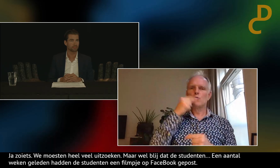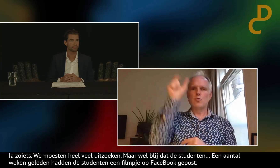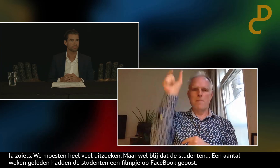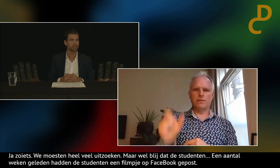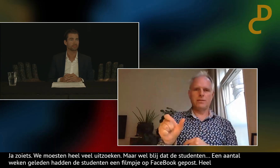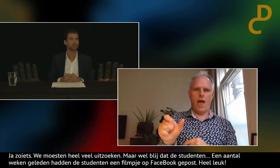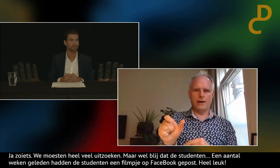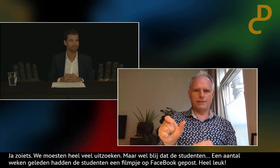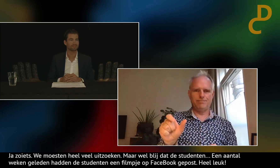En